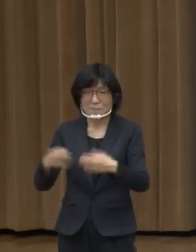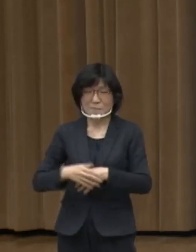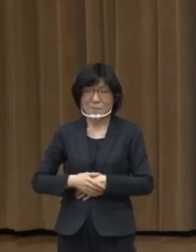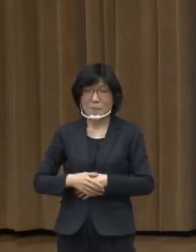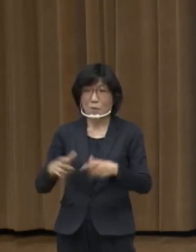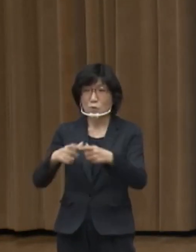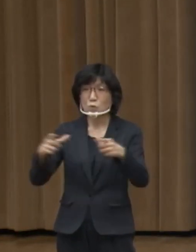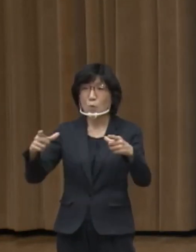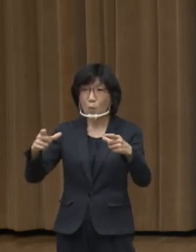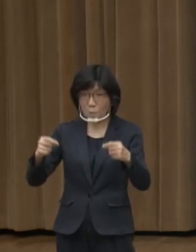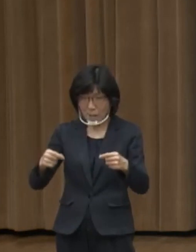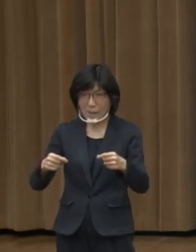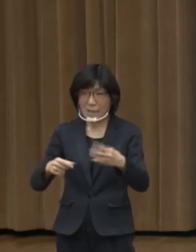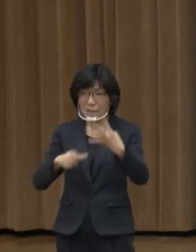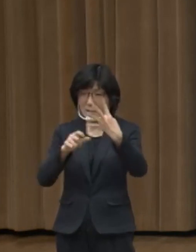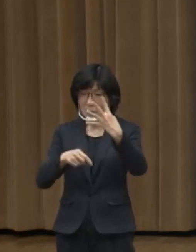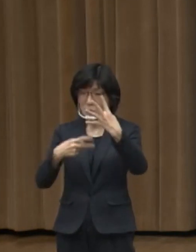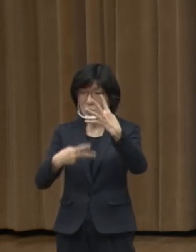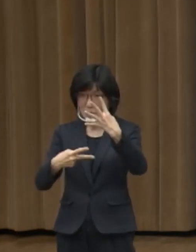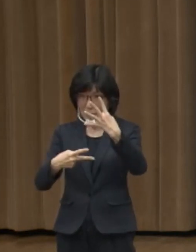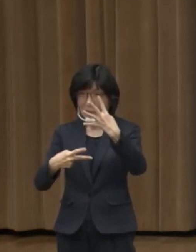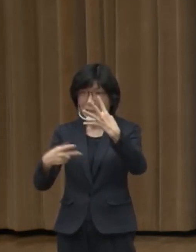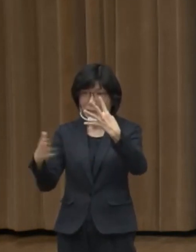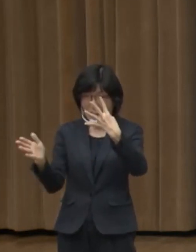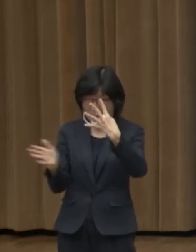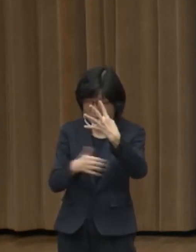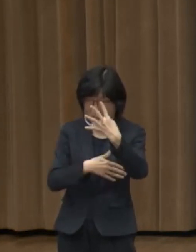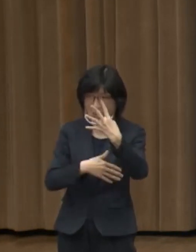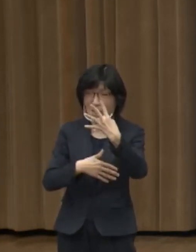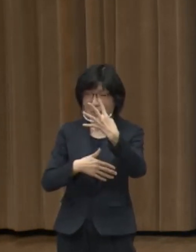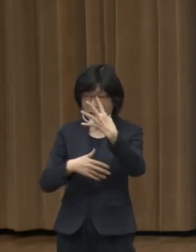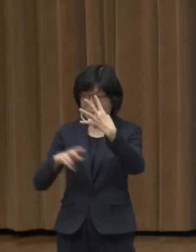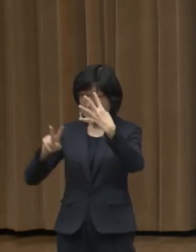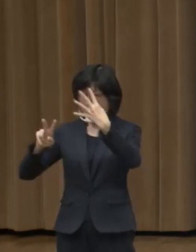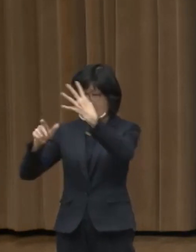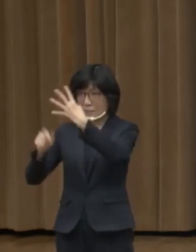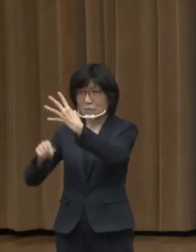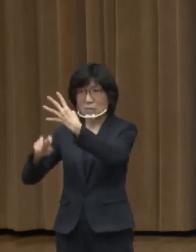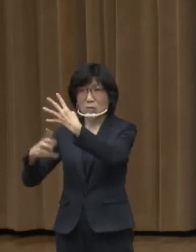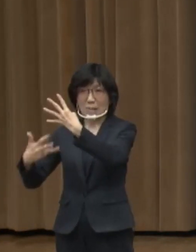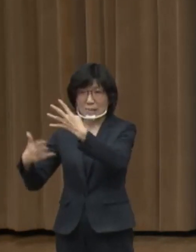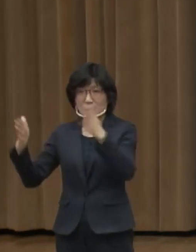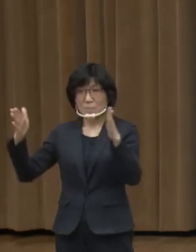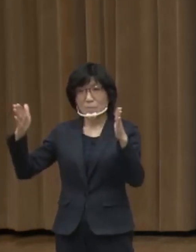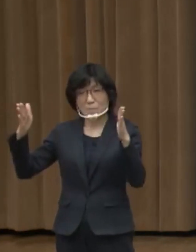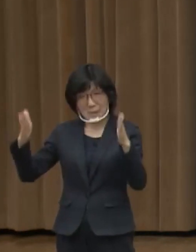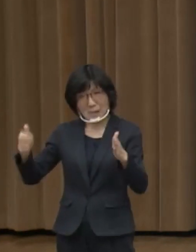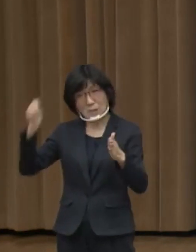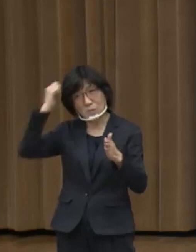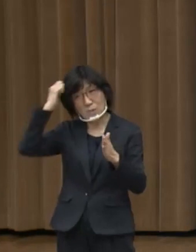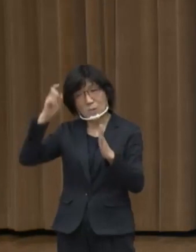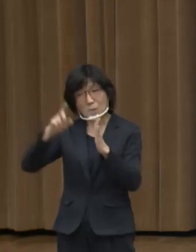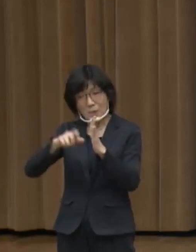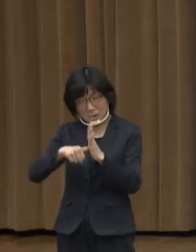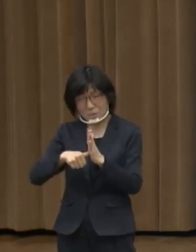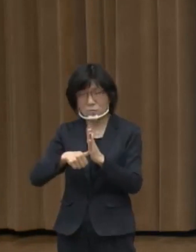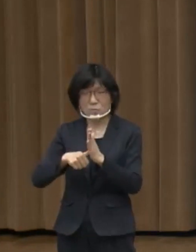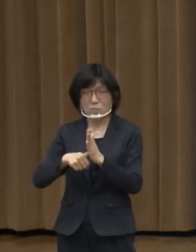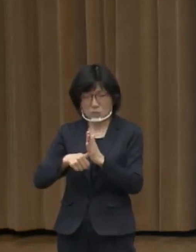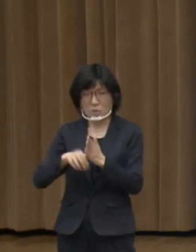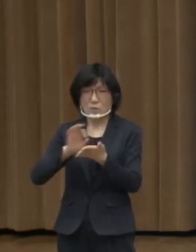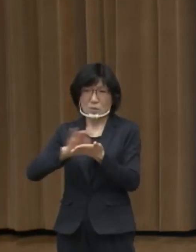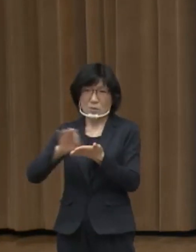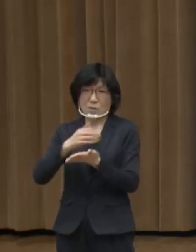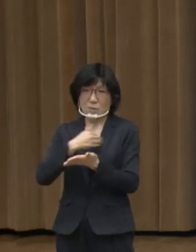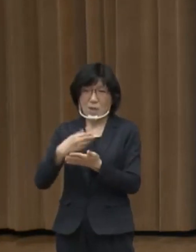は4月2日の宿泊分から28日の宿泊分まで利用が可能であり、ク